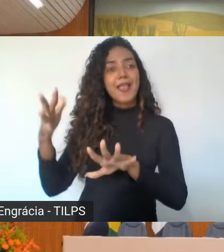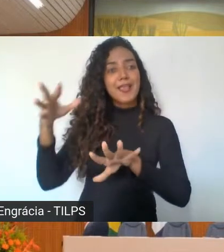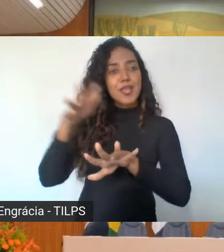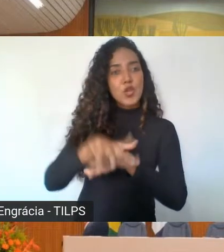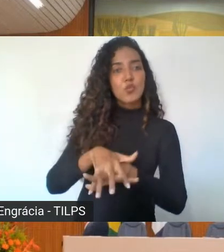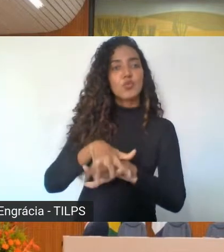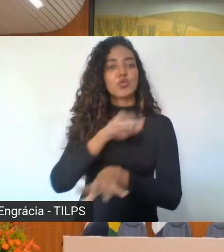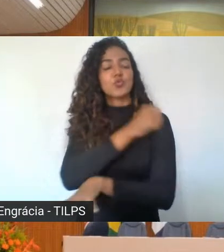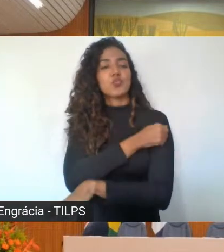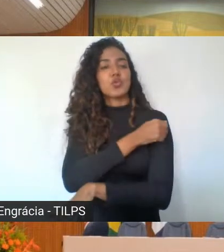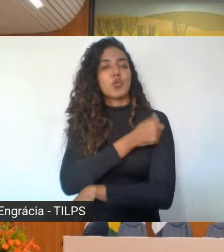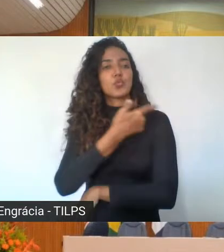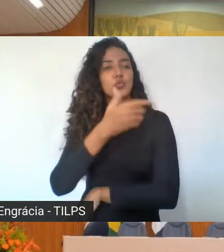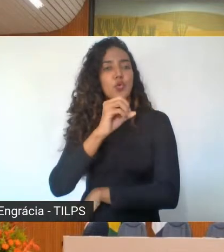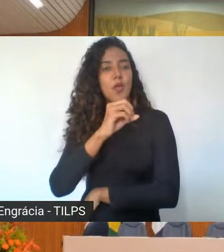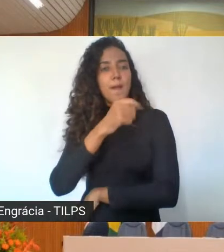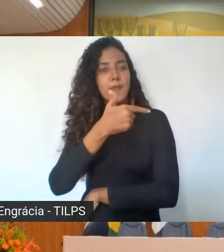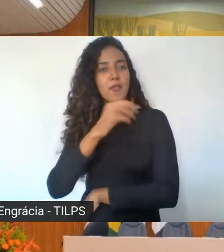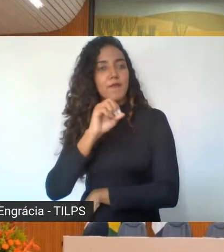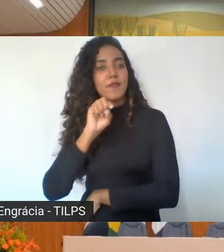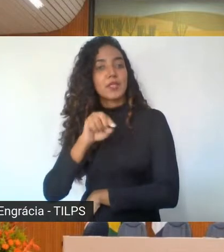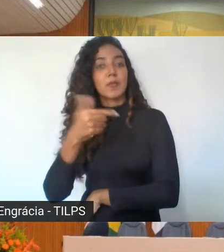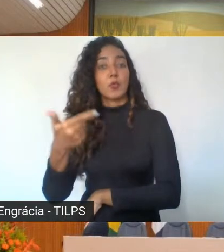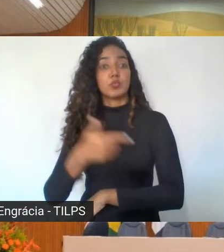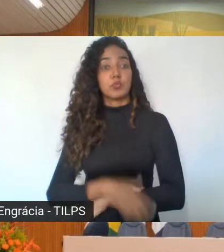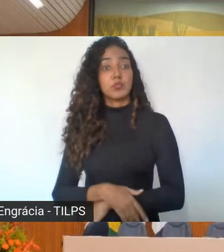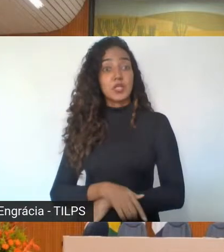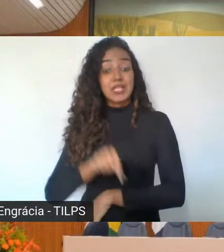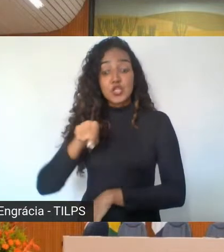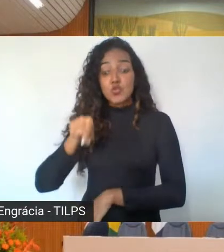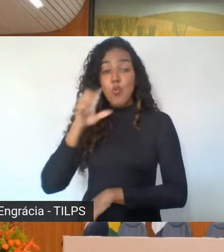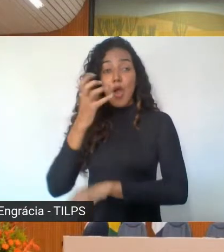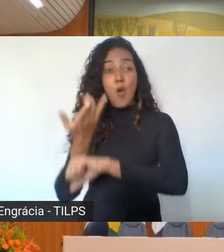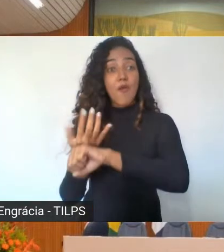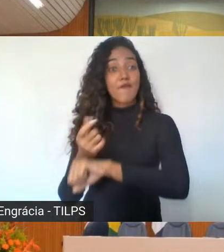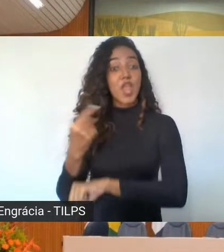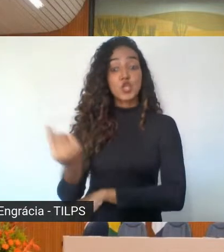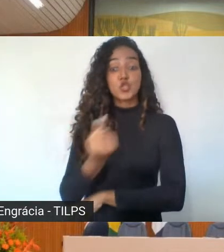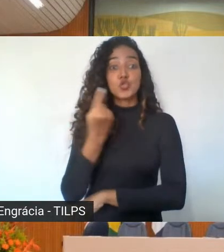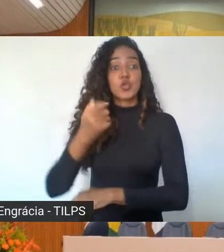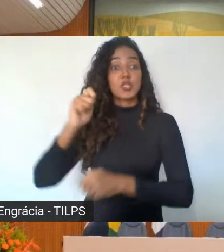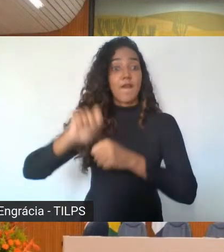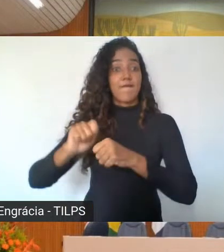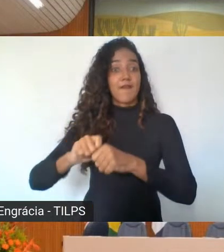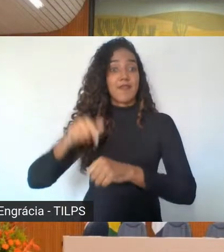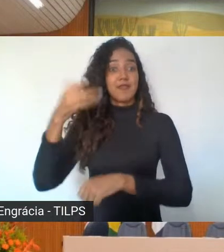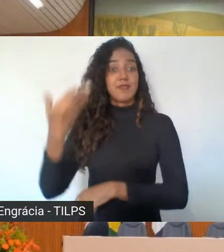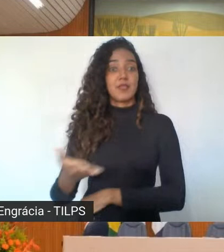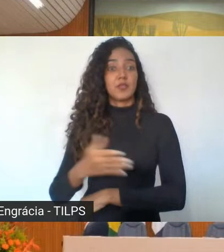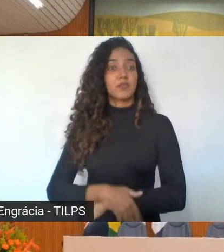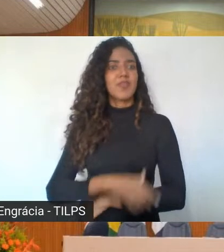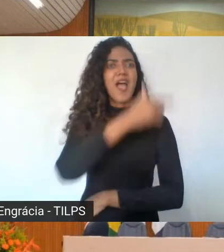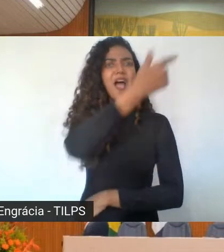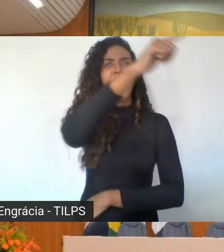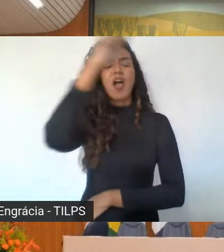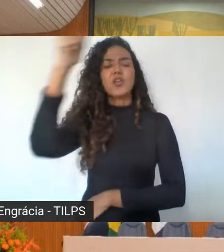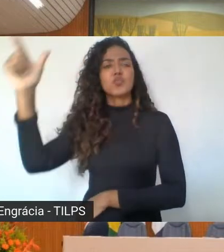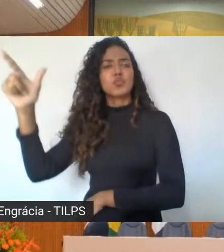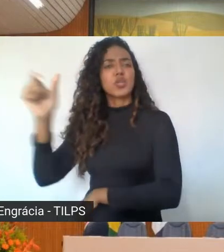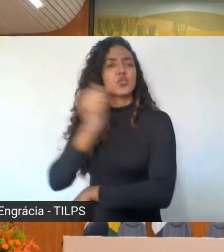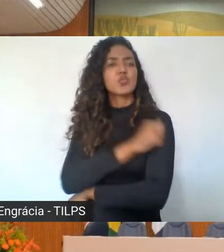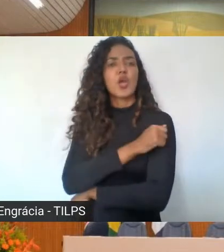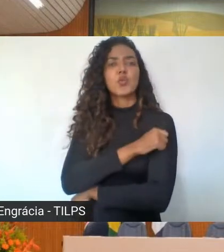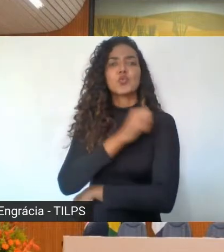universidade pública federal desse país que fez isso. As outras, os alunos que ainda não estão no semestre